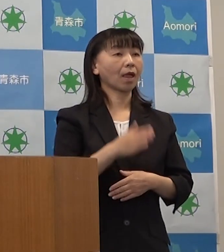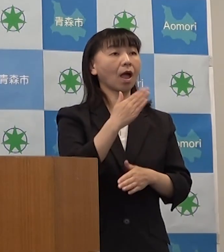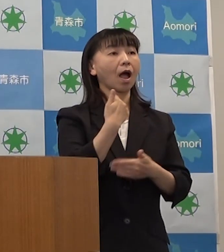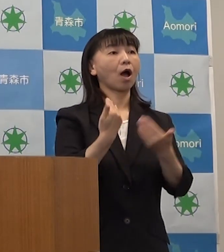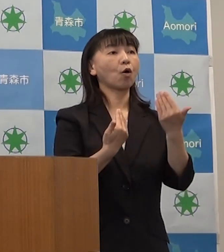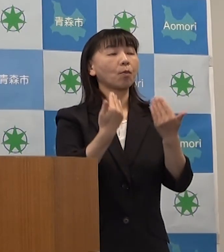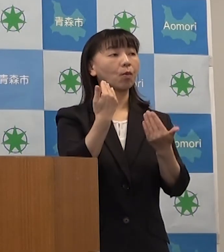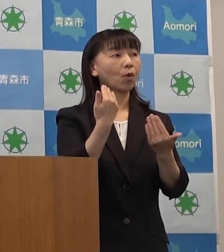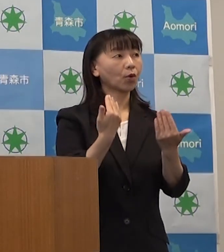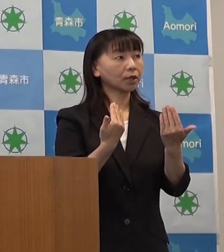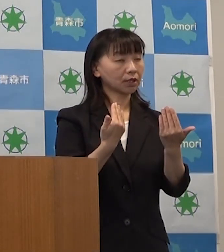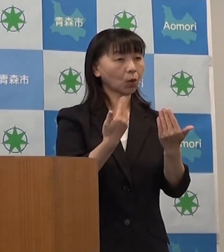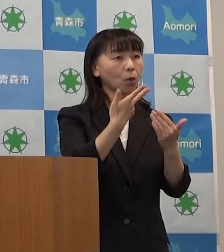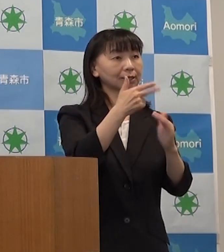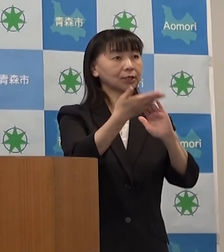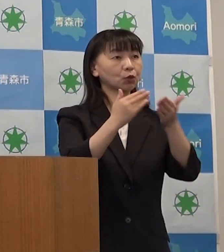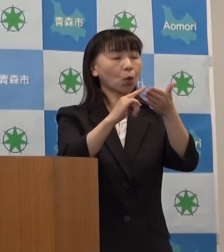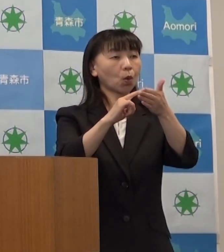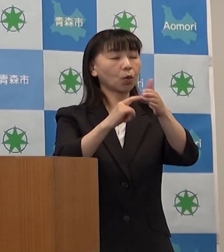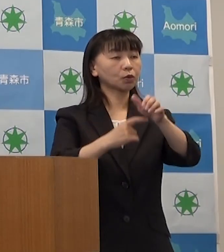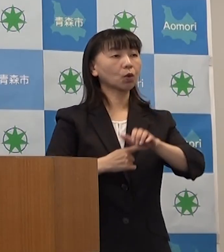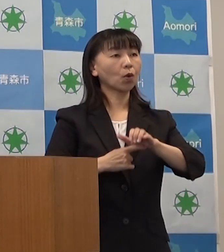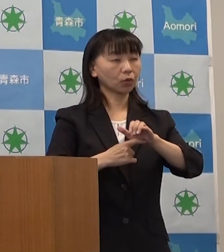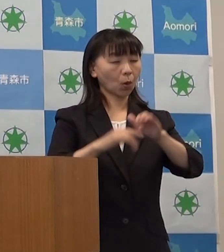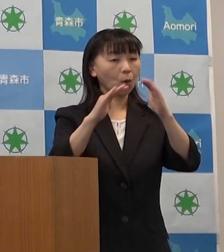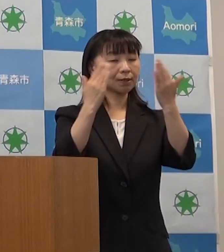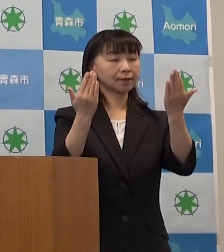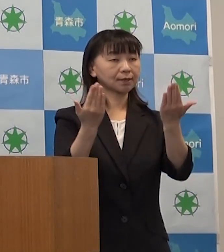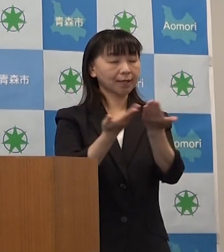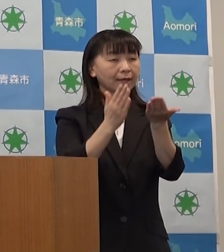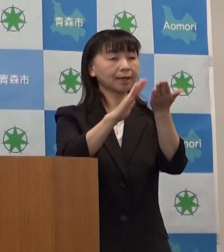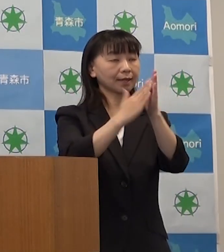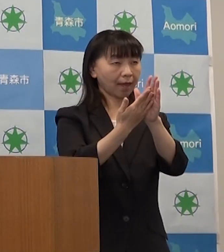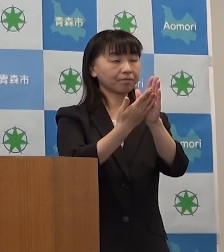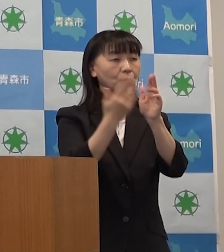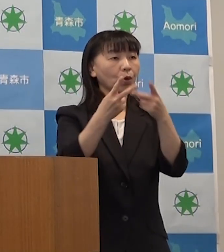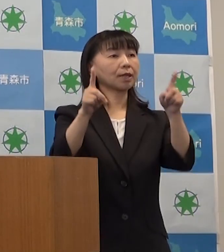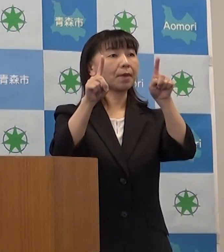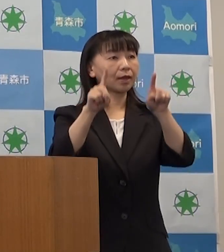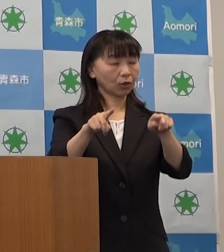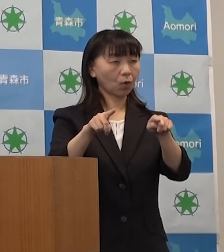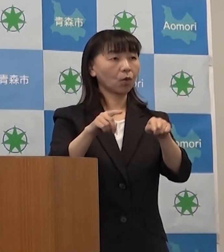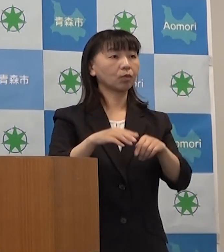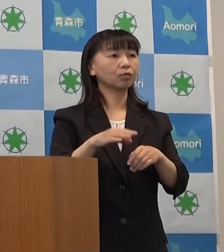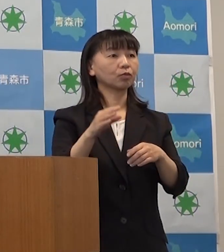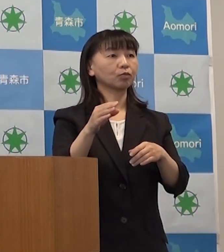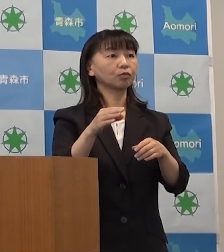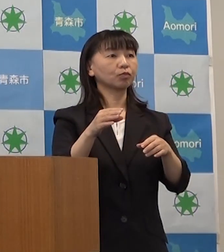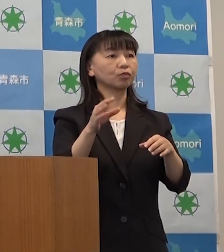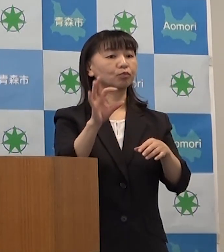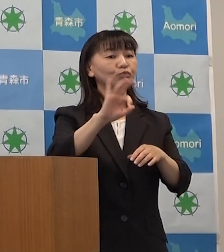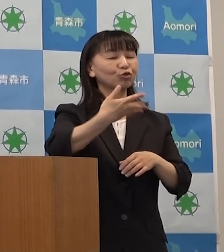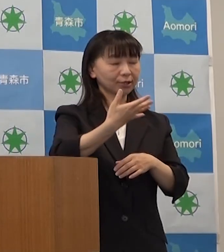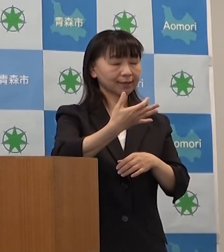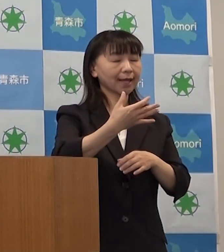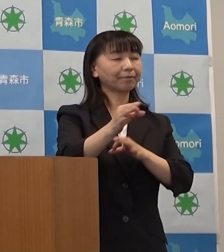青森県域ご市町村でのですね、連携イベント、まあ、いわゆる物産展とかそういったもの、あるい